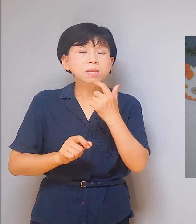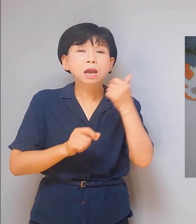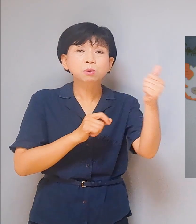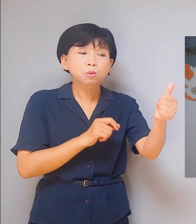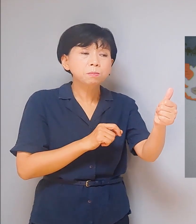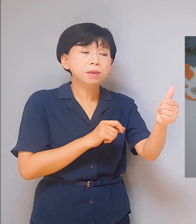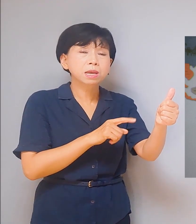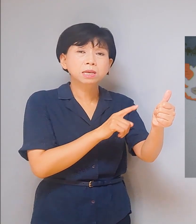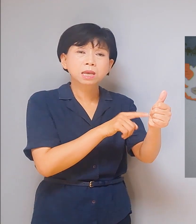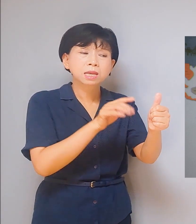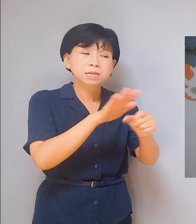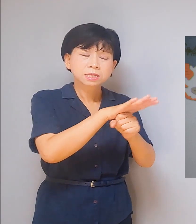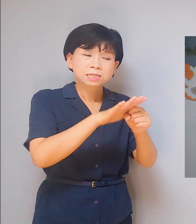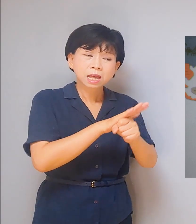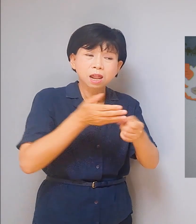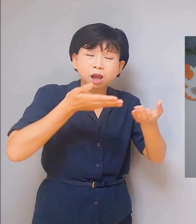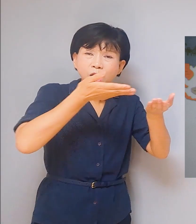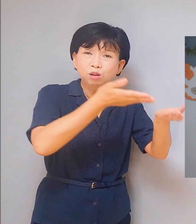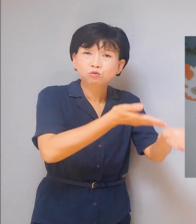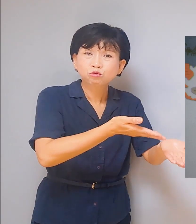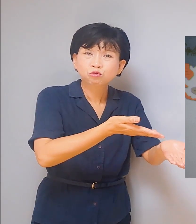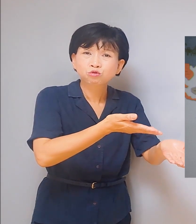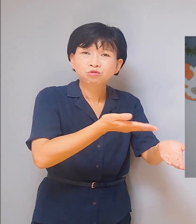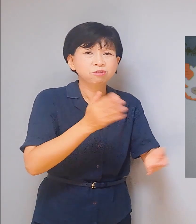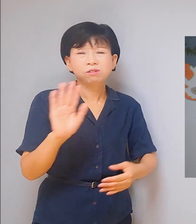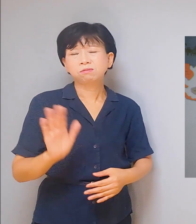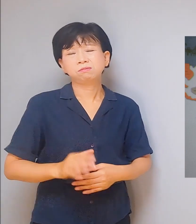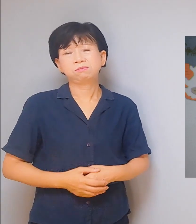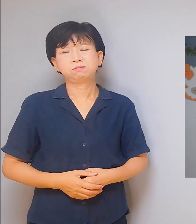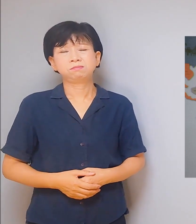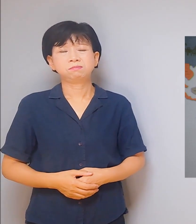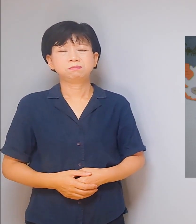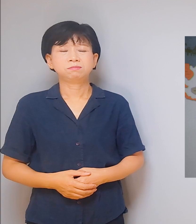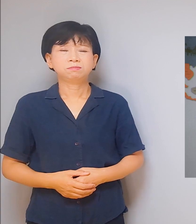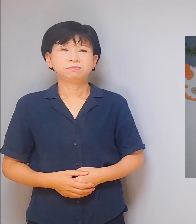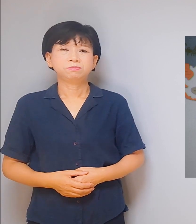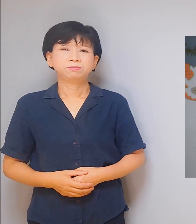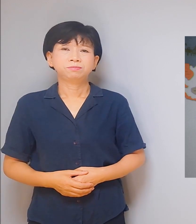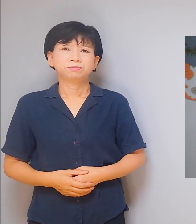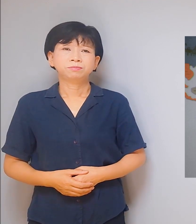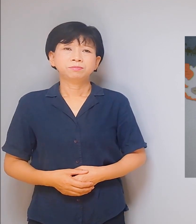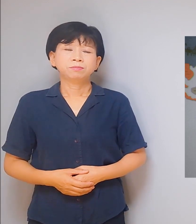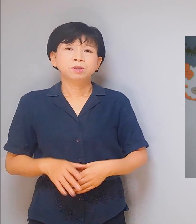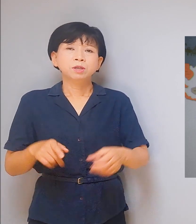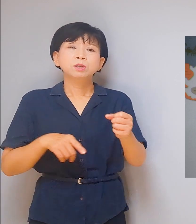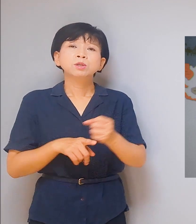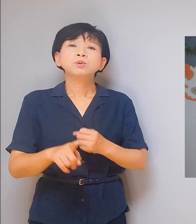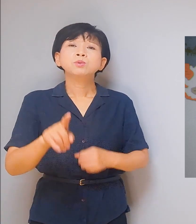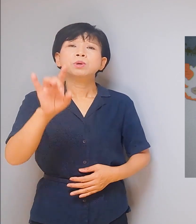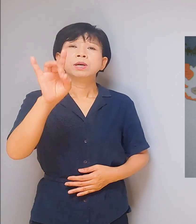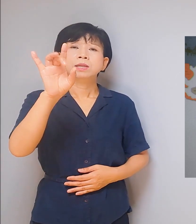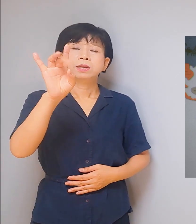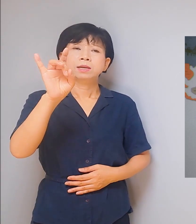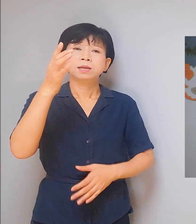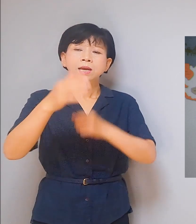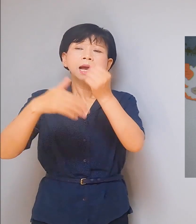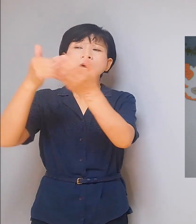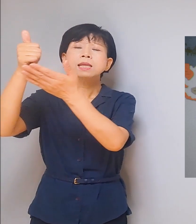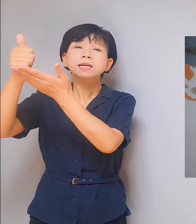야곱에게 이렇게 사랑을 듬뿍 쏟아부어 주시는 걸까요? 아닙니다. 이유는 딱 한 가지예요.